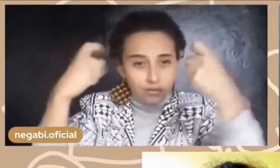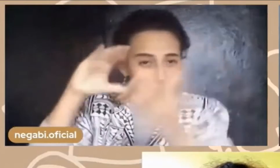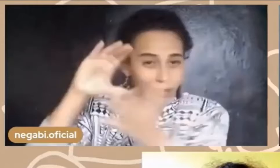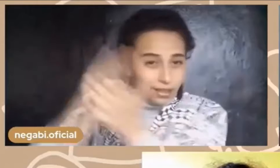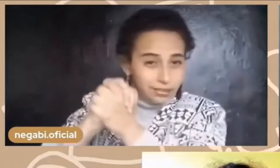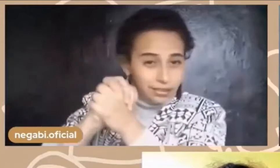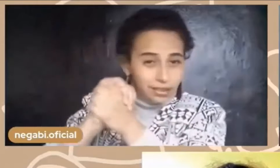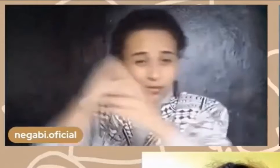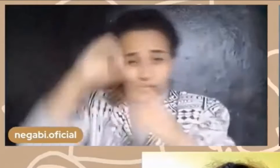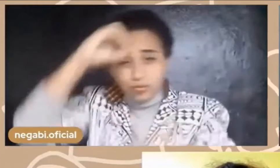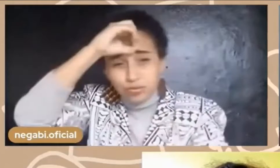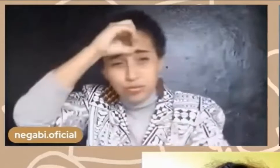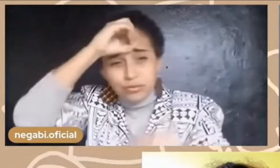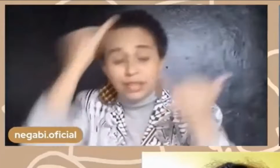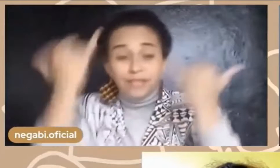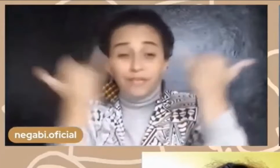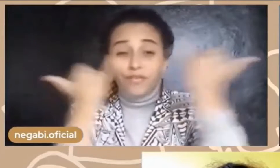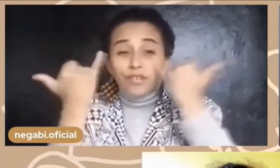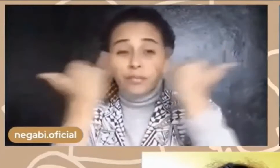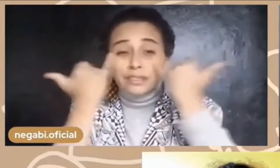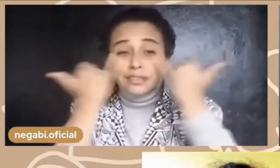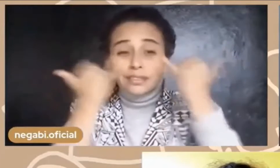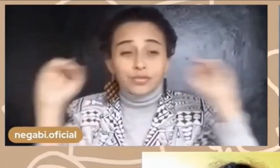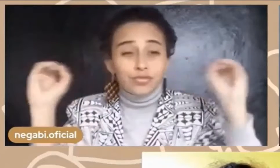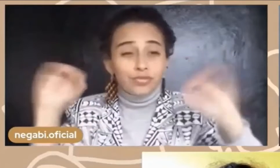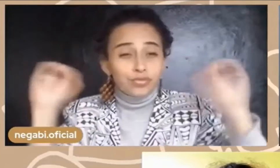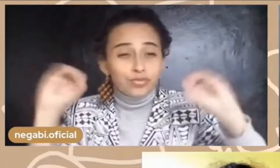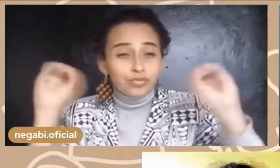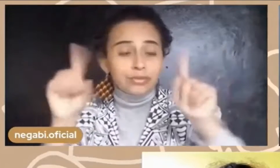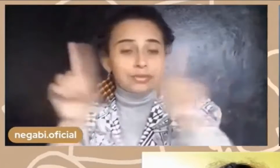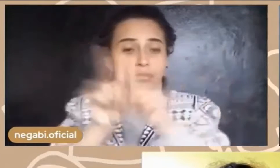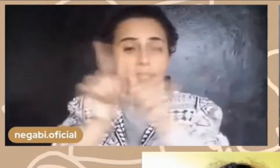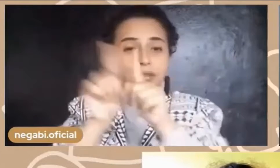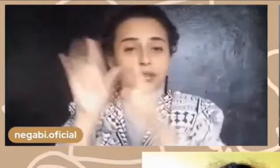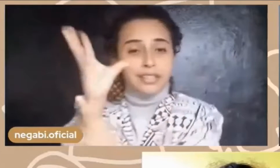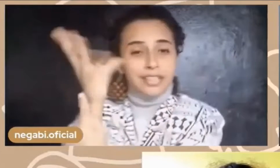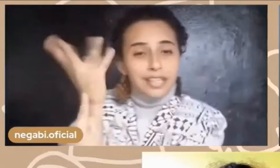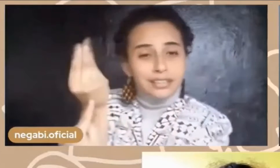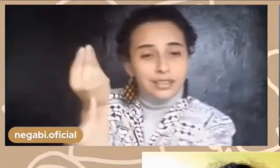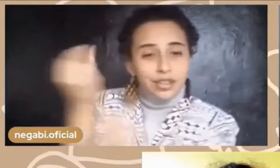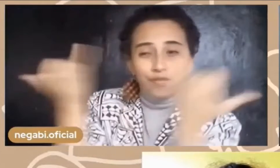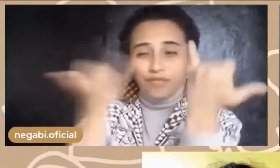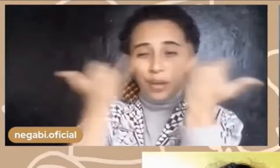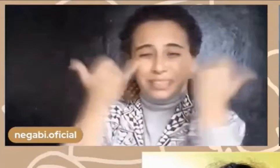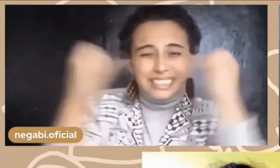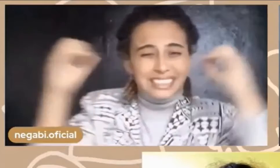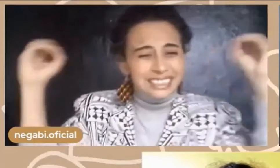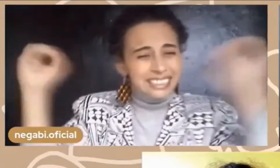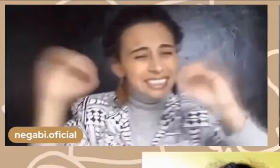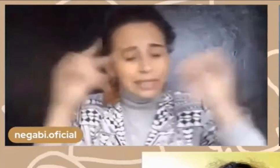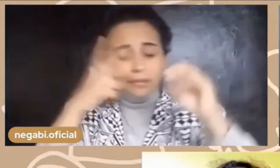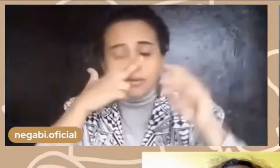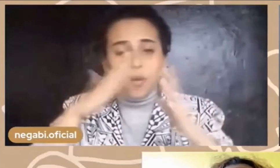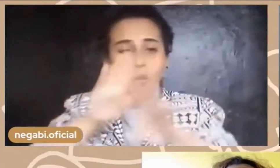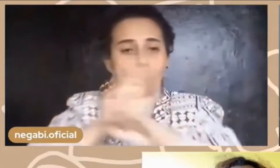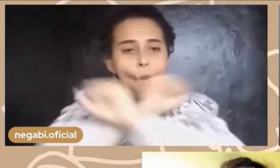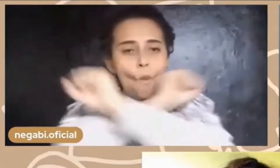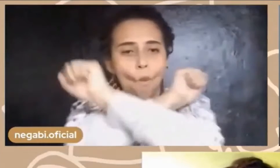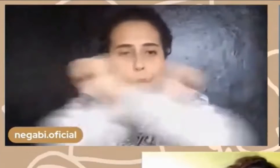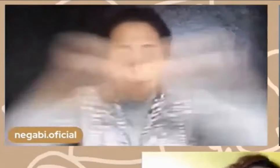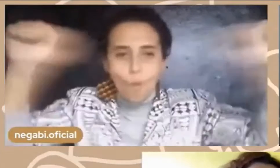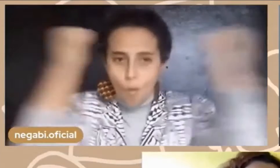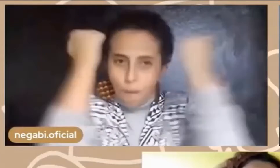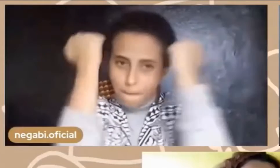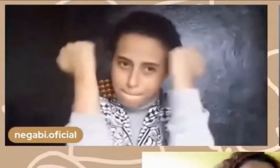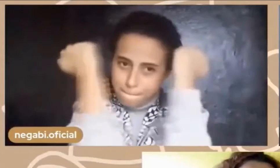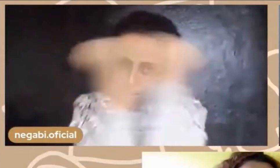que eu era casada e sofri algumas violências nesse processo, nesse casamento. Isso se dava por eu não ter nenhum tipo de informação e nem